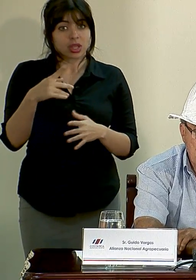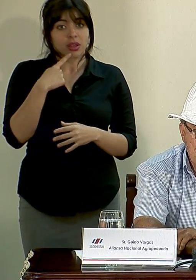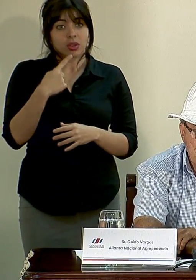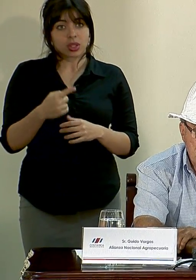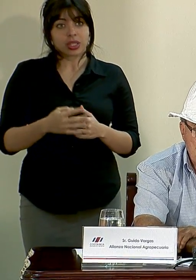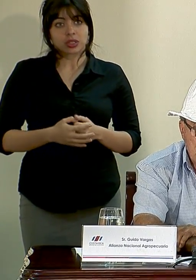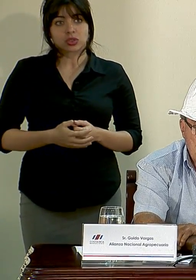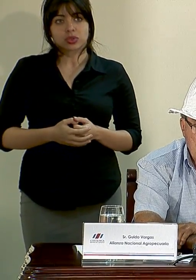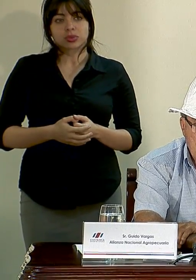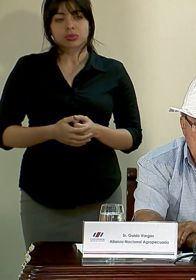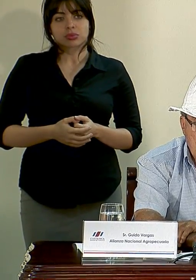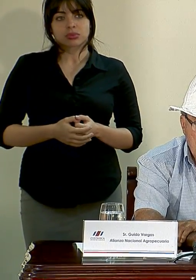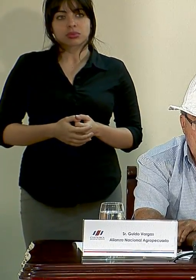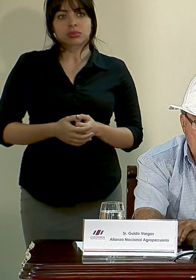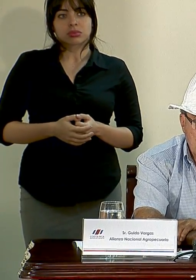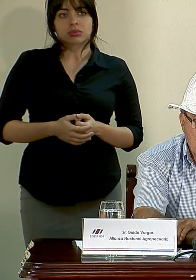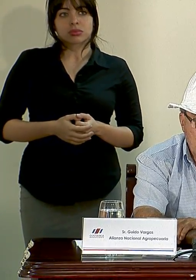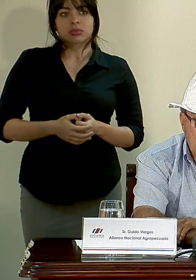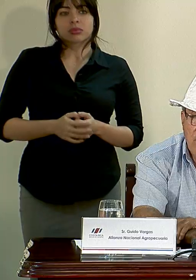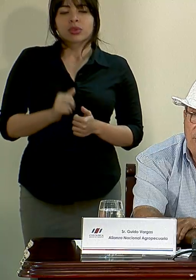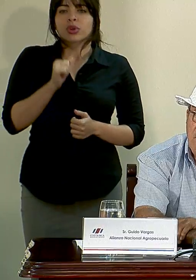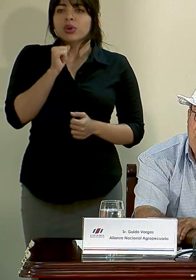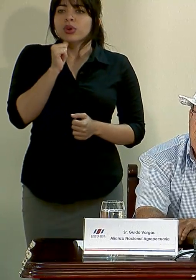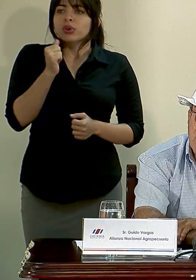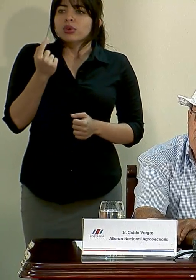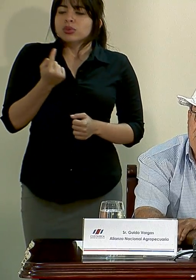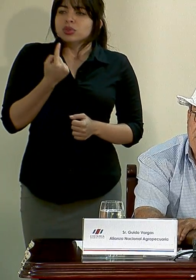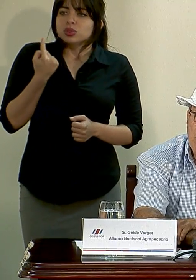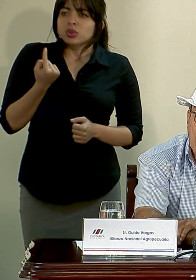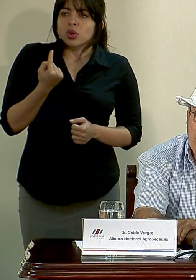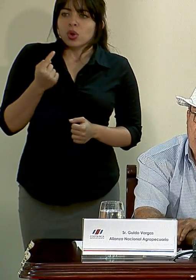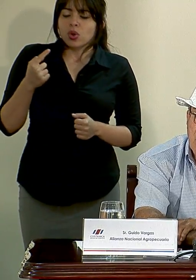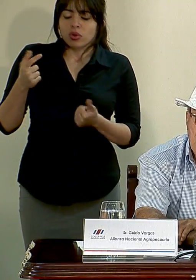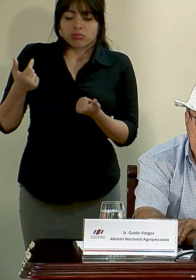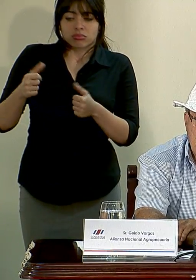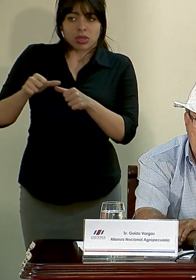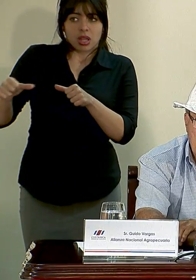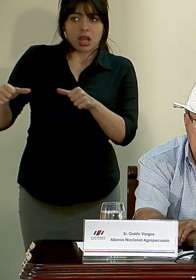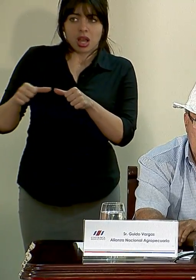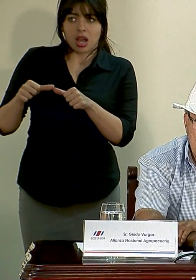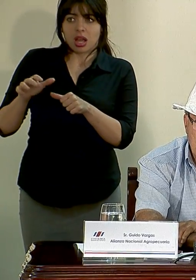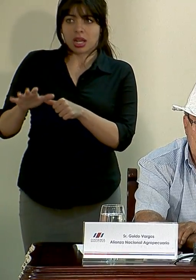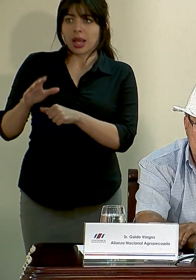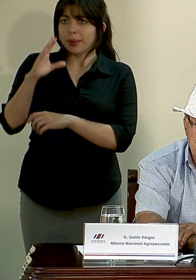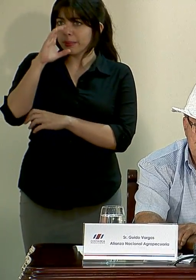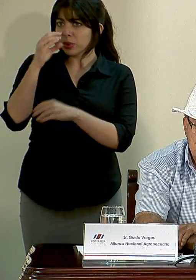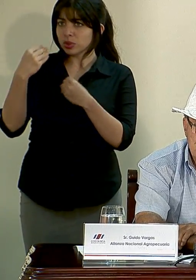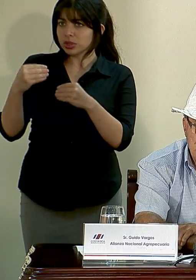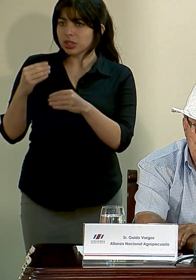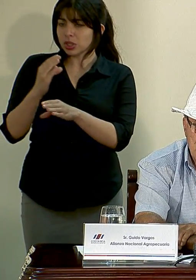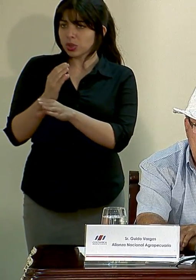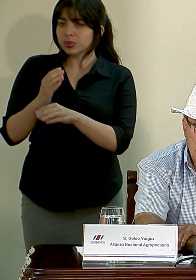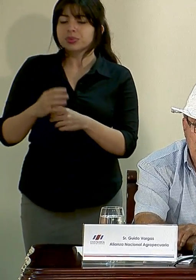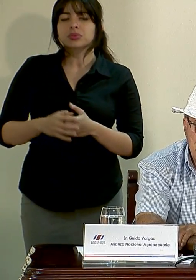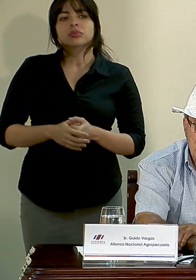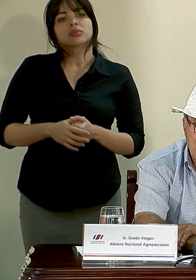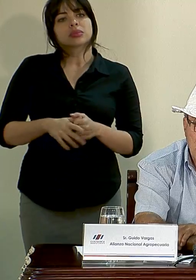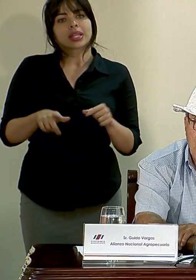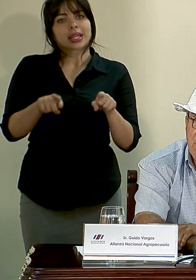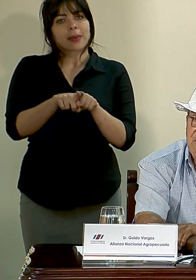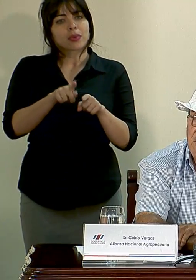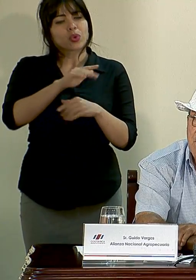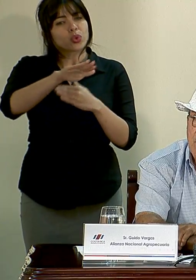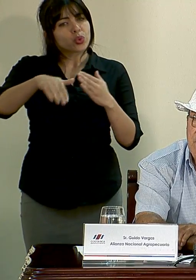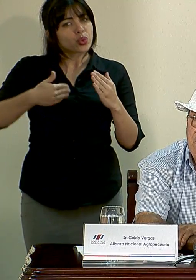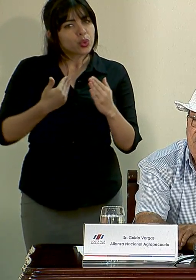dicho, no solo es el sector porcino, sino es